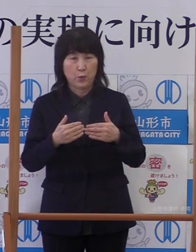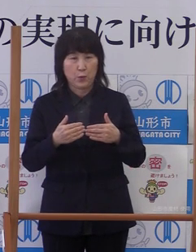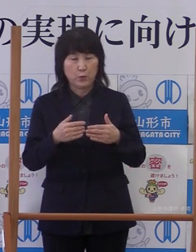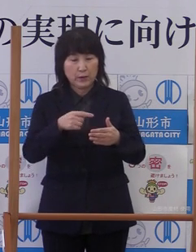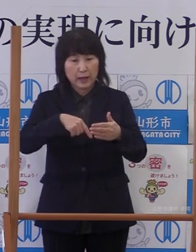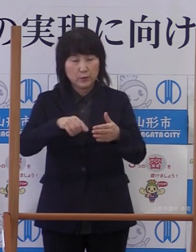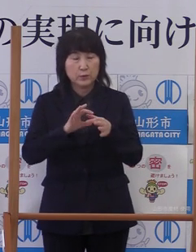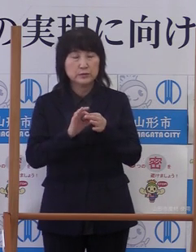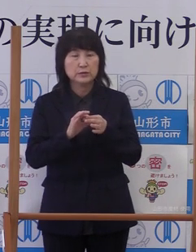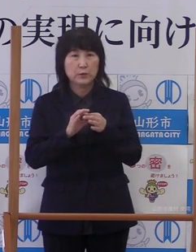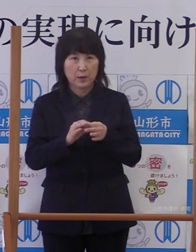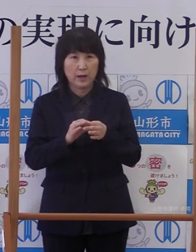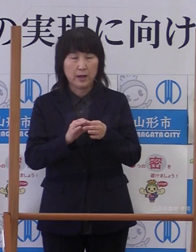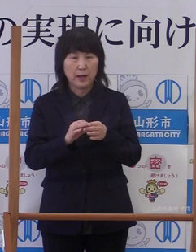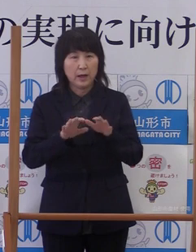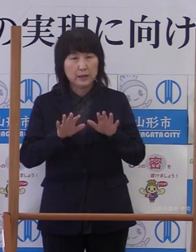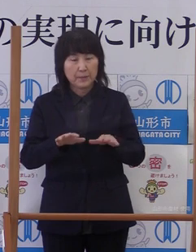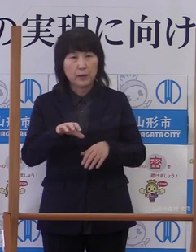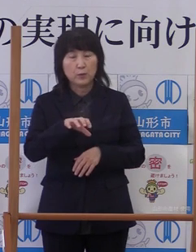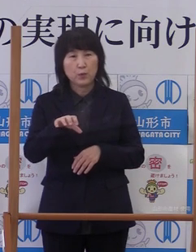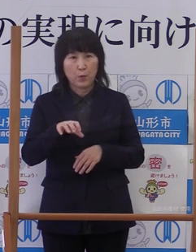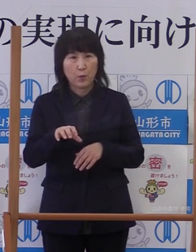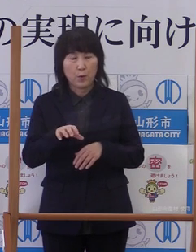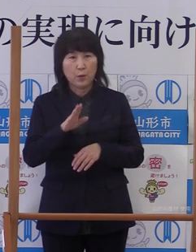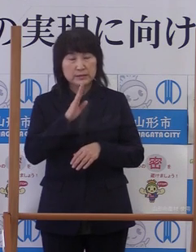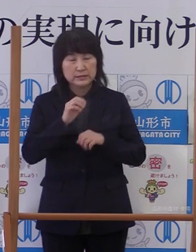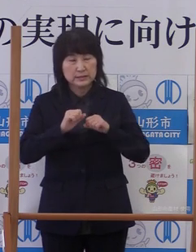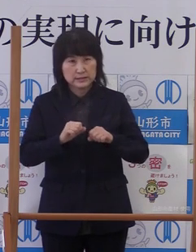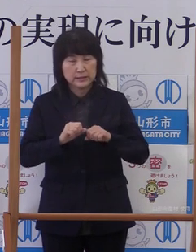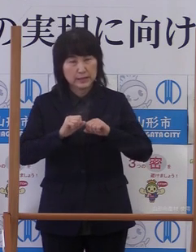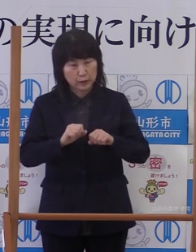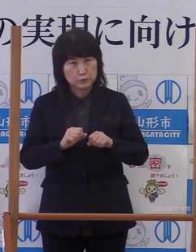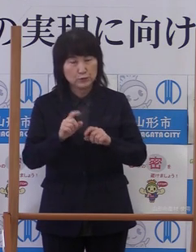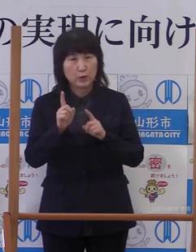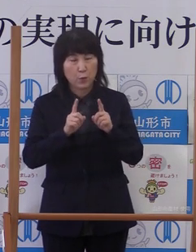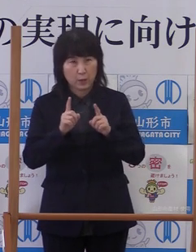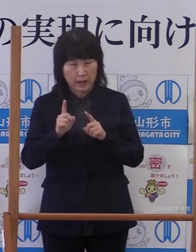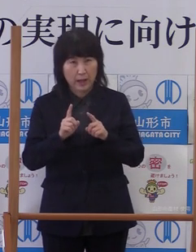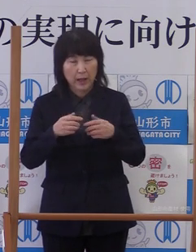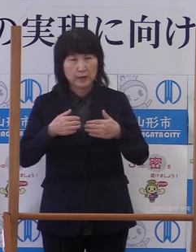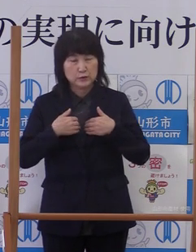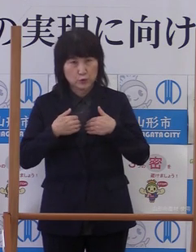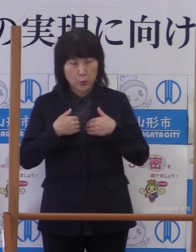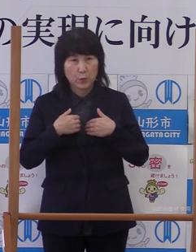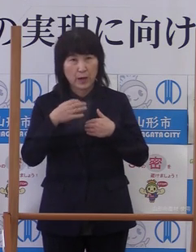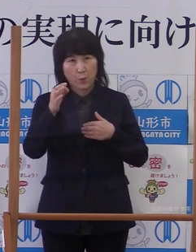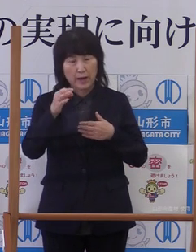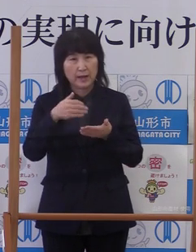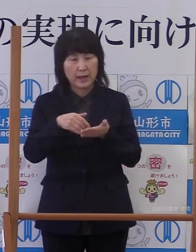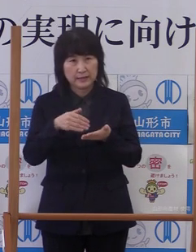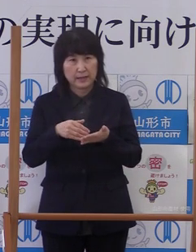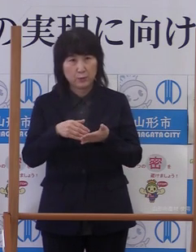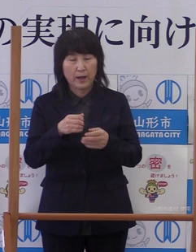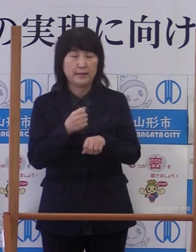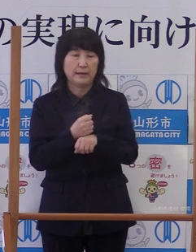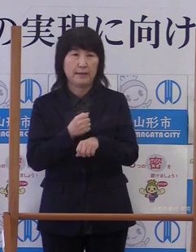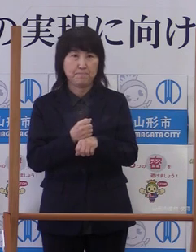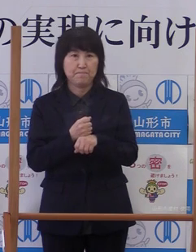につきましては、現時点において実施の見込みや必要経費等を算定することが困難であること